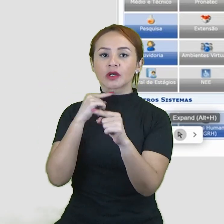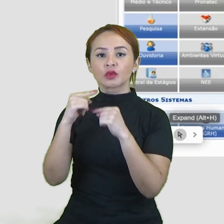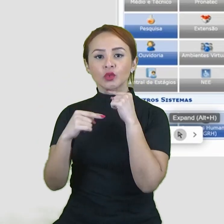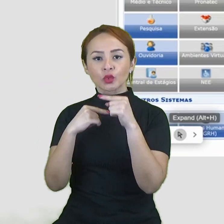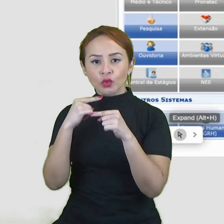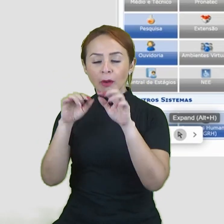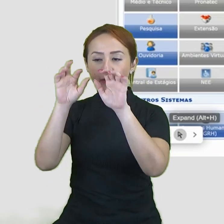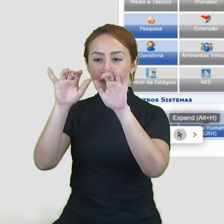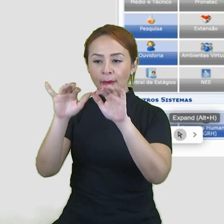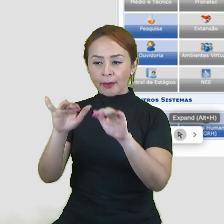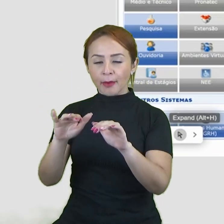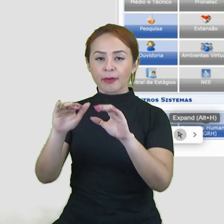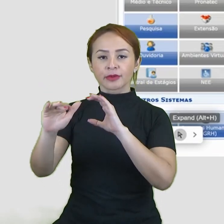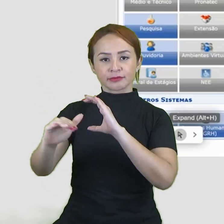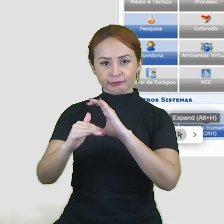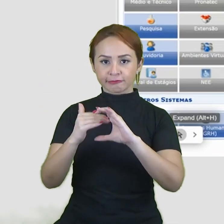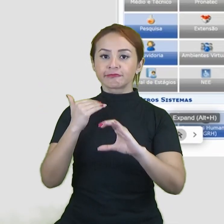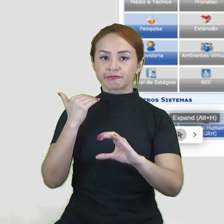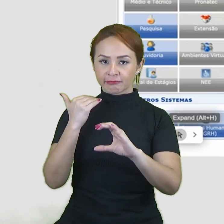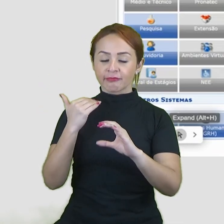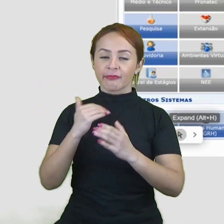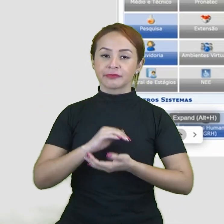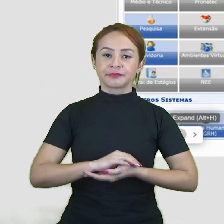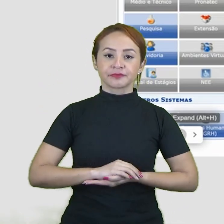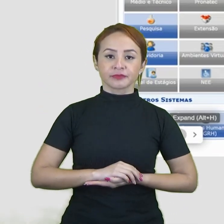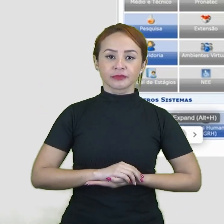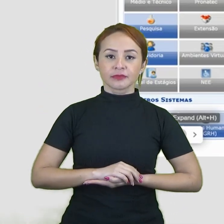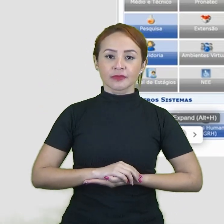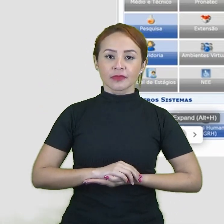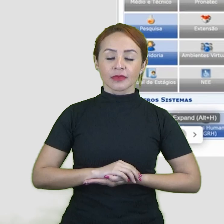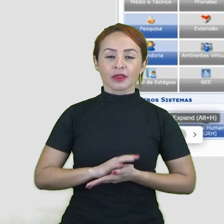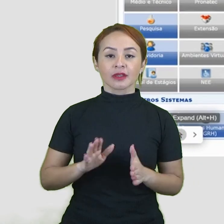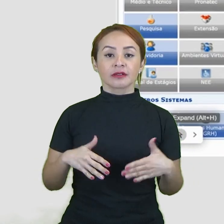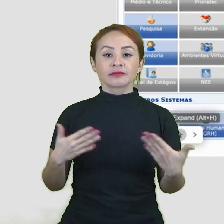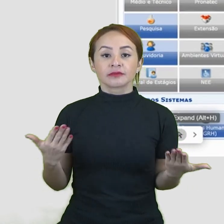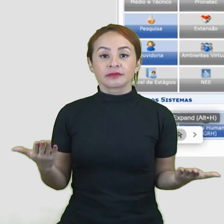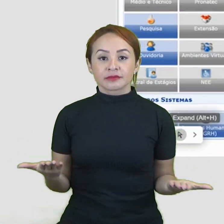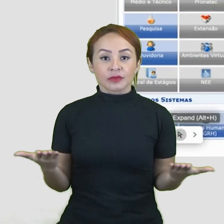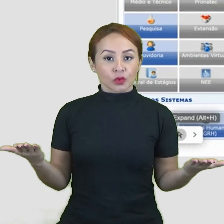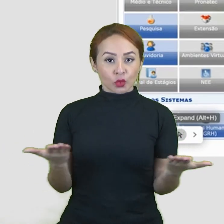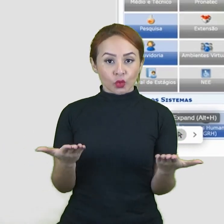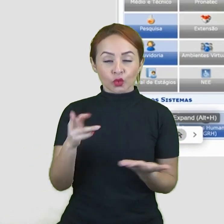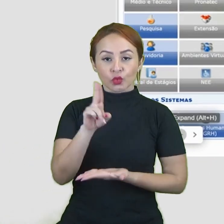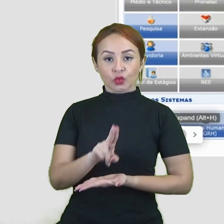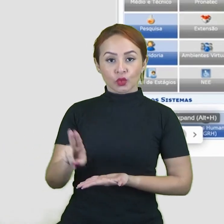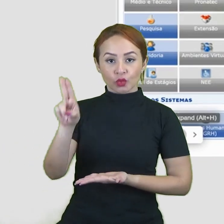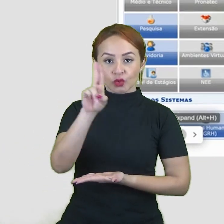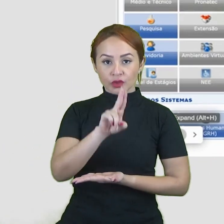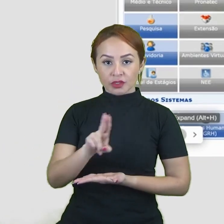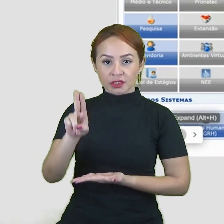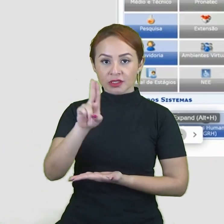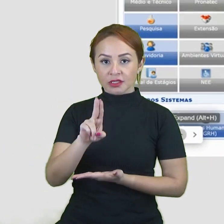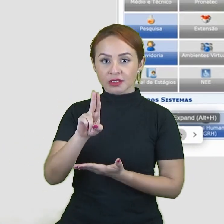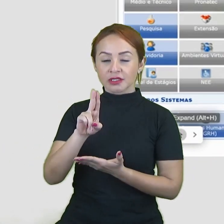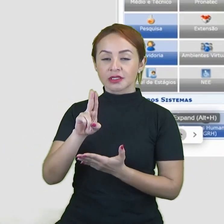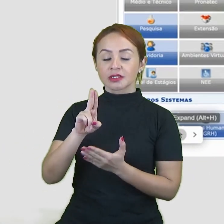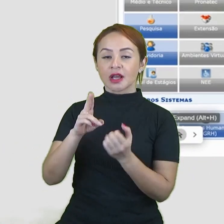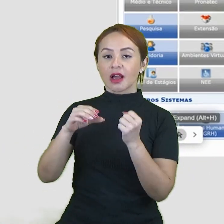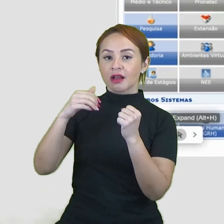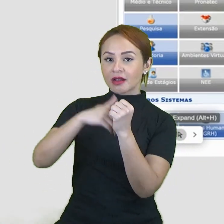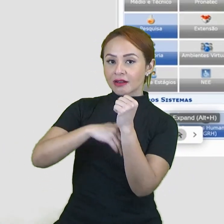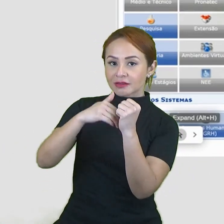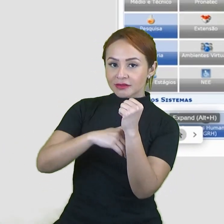dúvida ou necessidade de contato. Então, hoje nós vamos utilizar o login de um